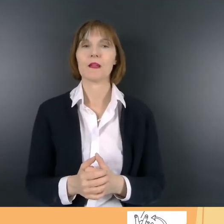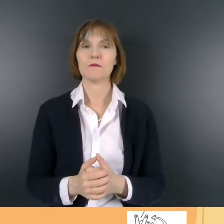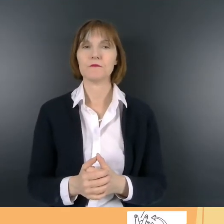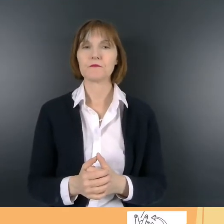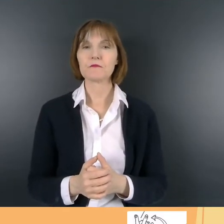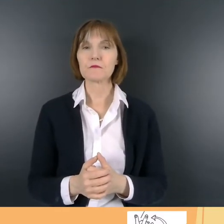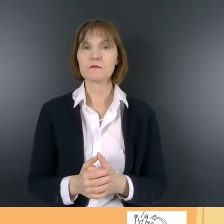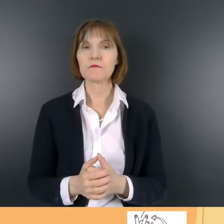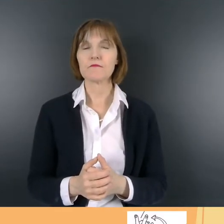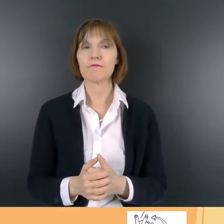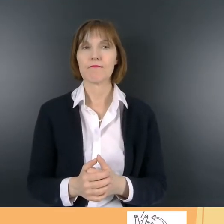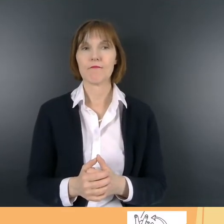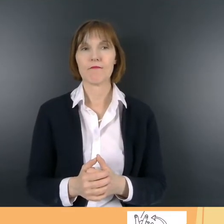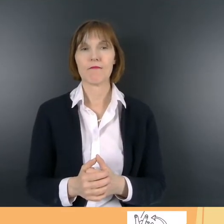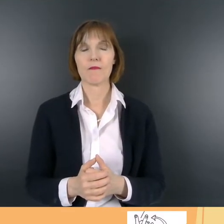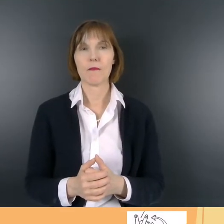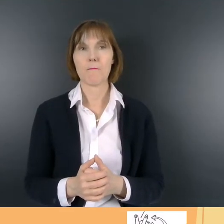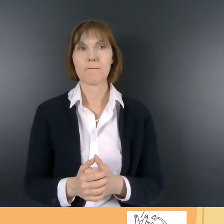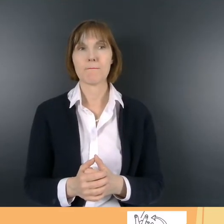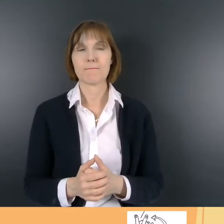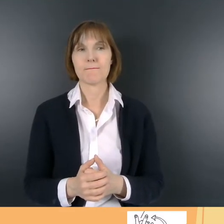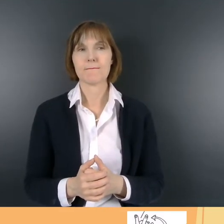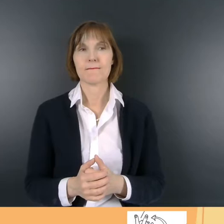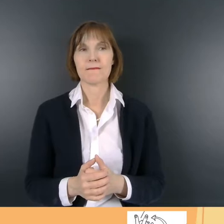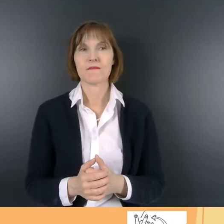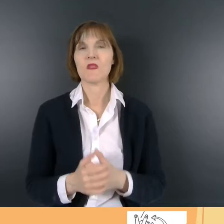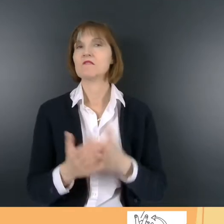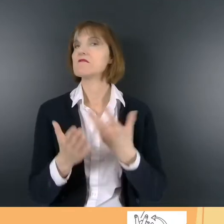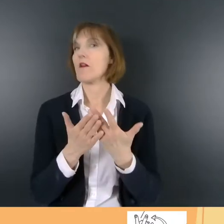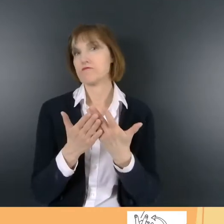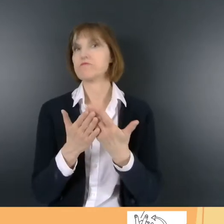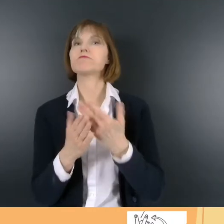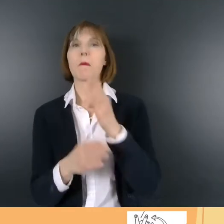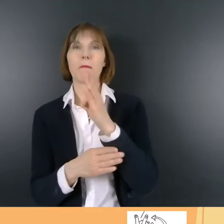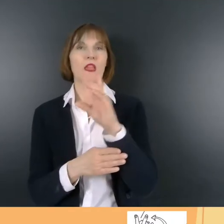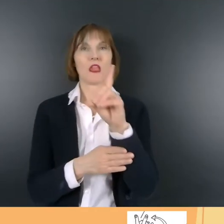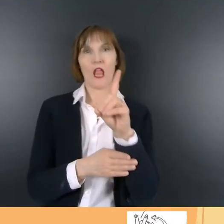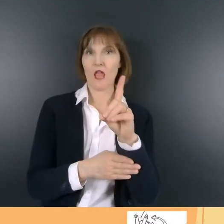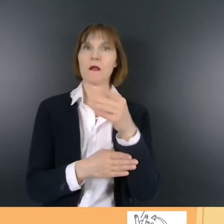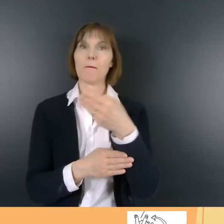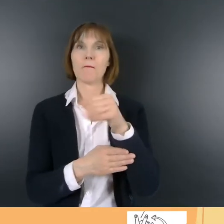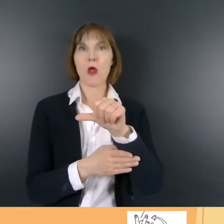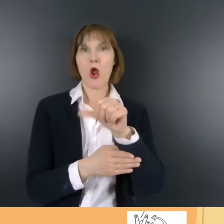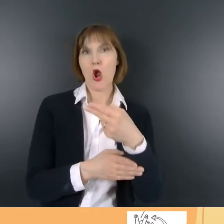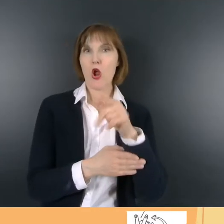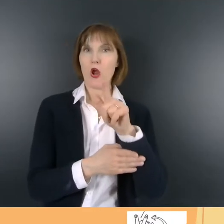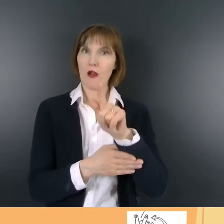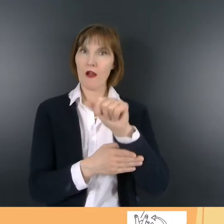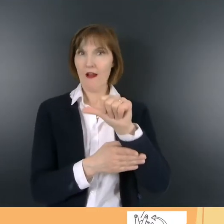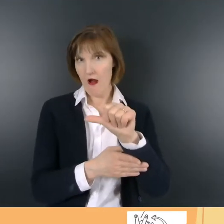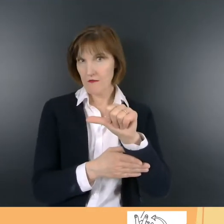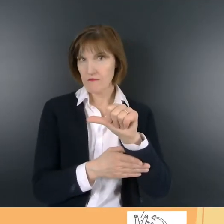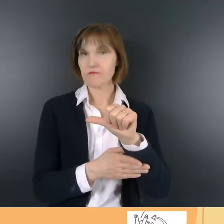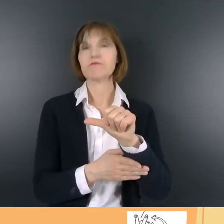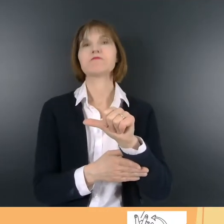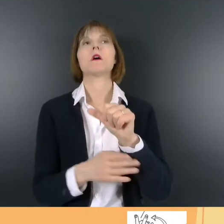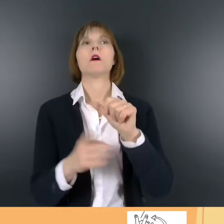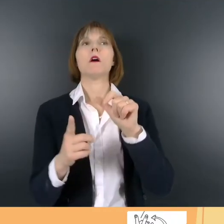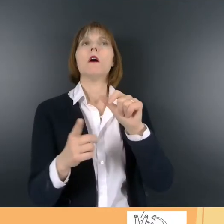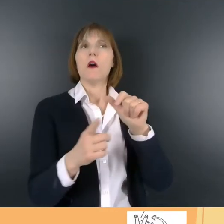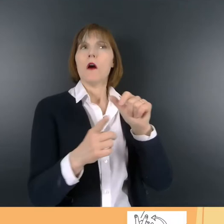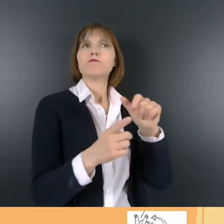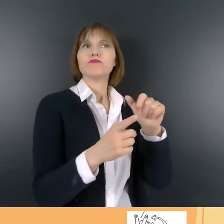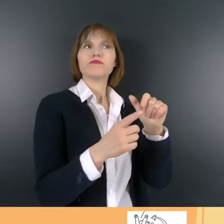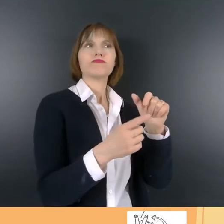Donc, on est vraiment dans une bande dessinée manga qui est avec la maison d